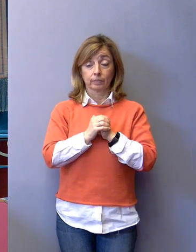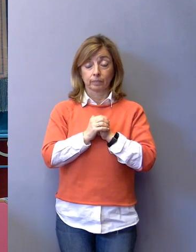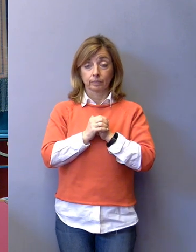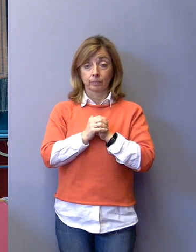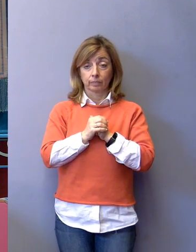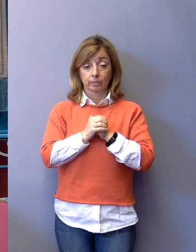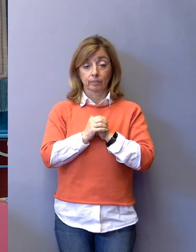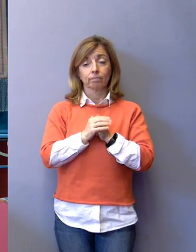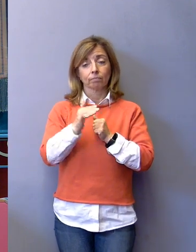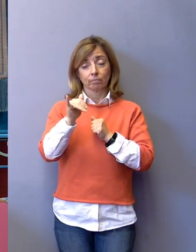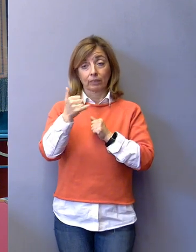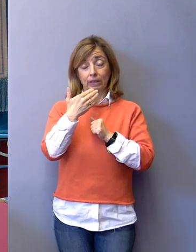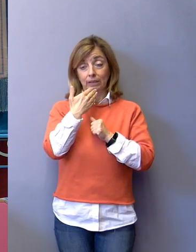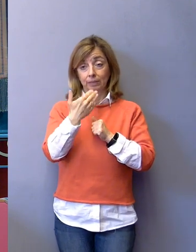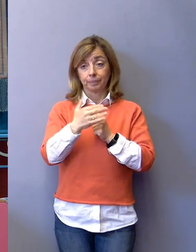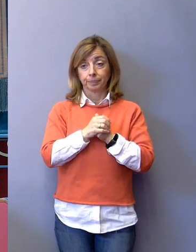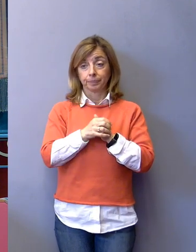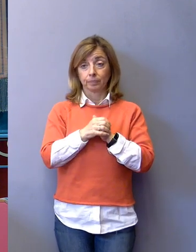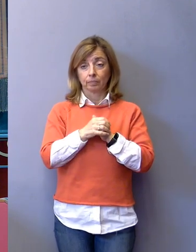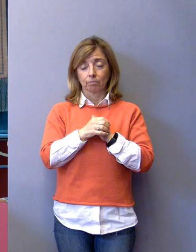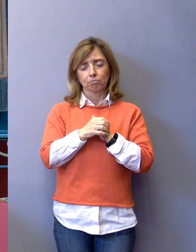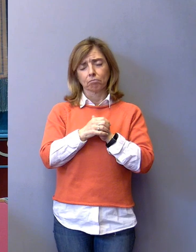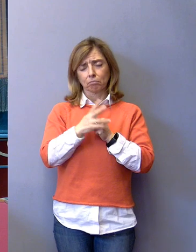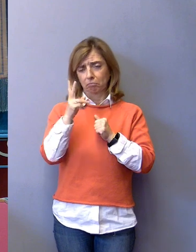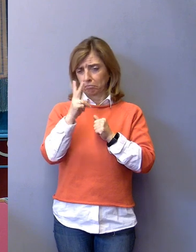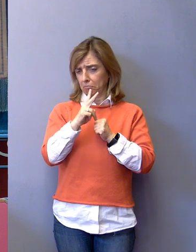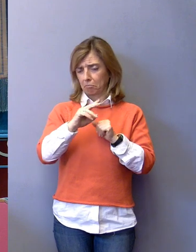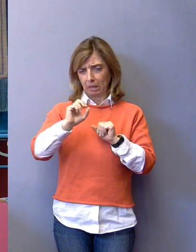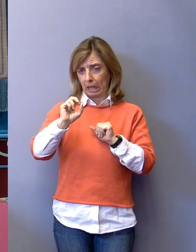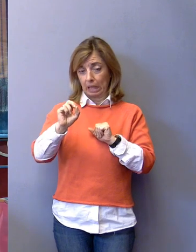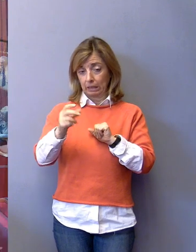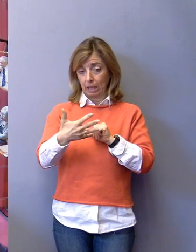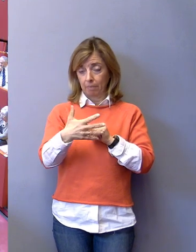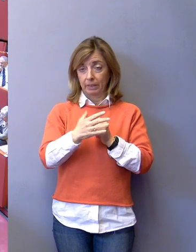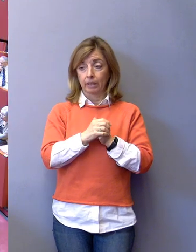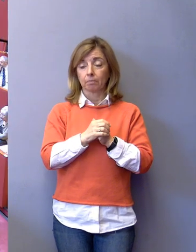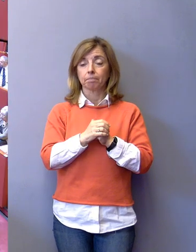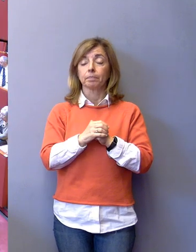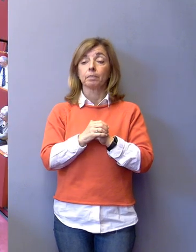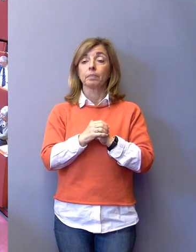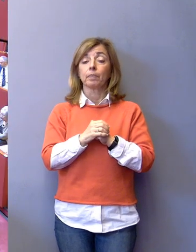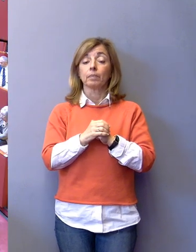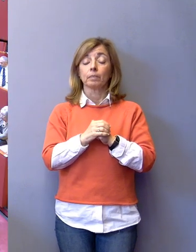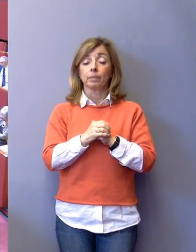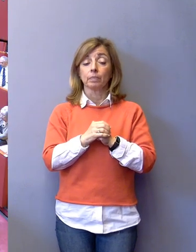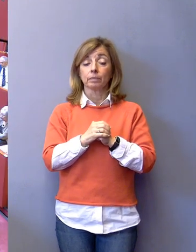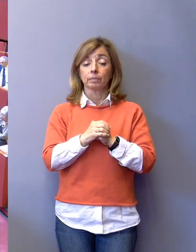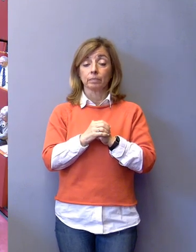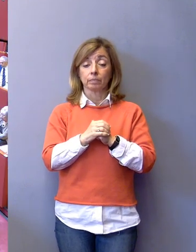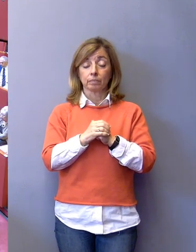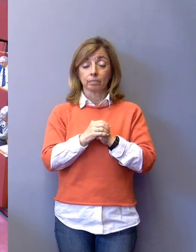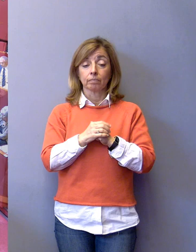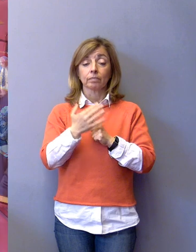parola Anzi grazie sarò abbastanza rapida Anche perché poi mi riprometto di anzi